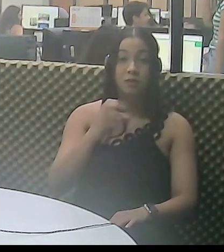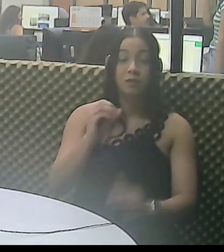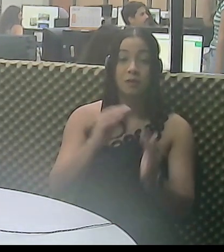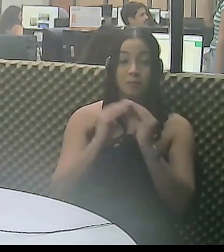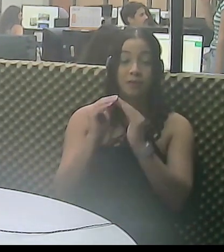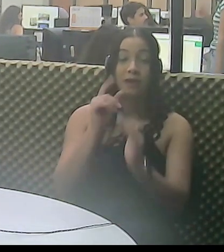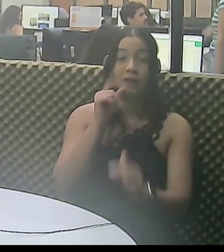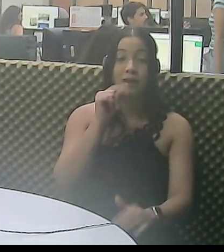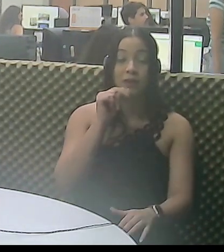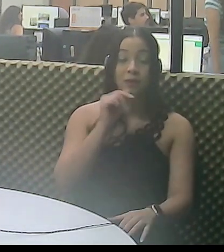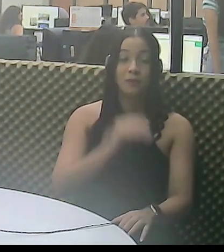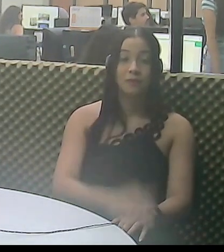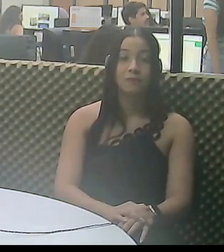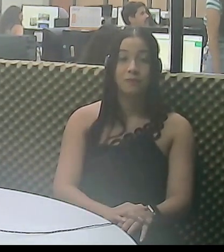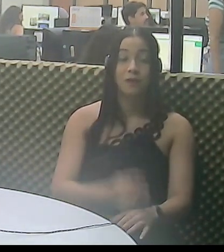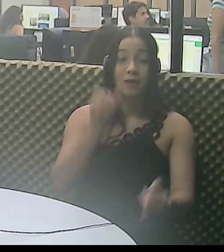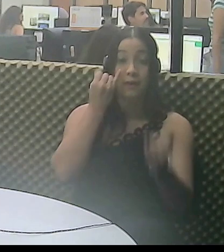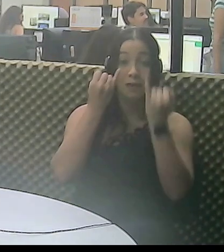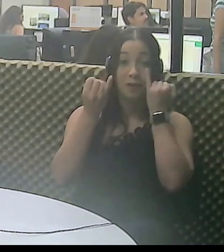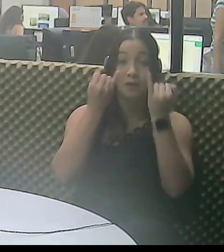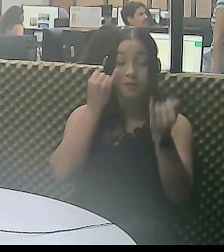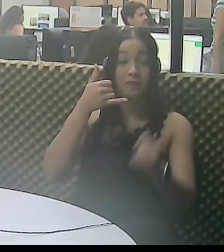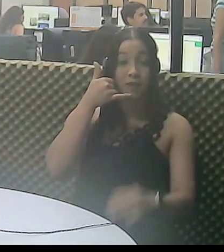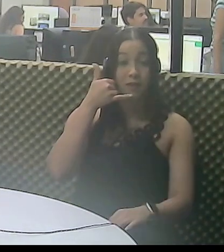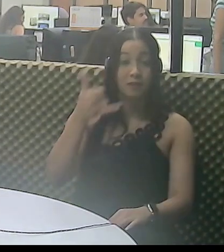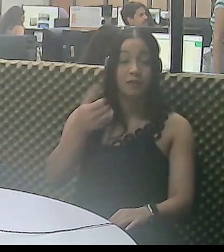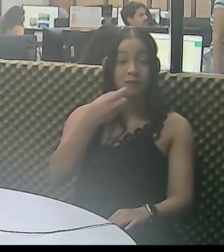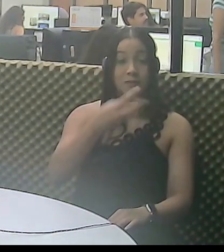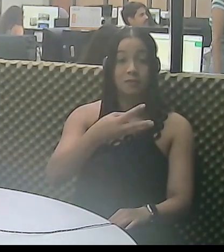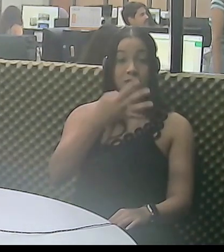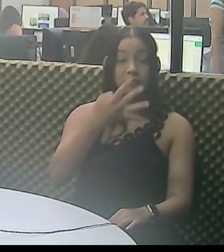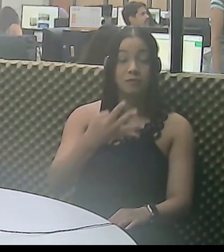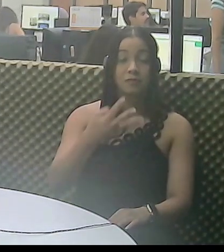bairro Lagoinha. Para mais informações, ligue para o